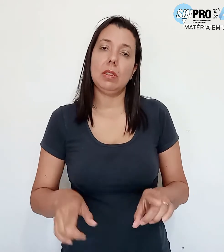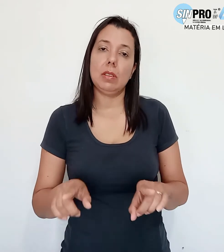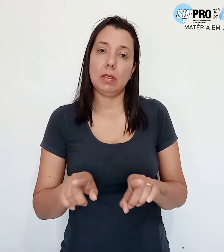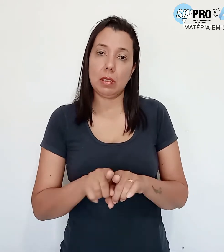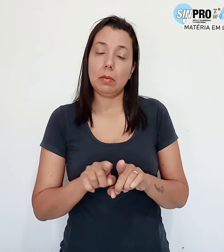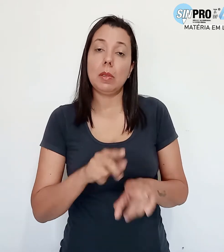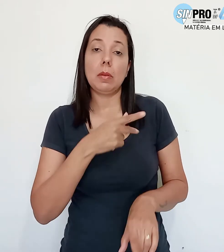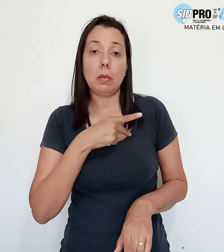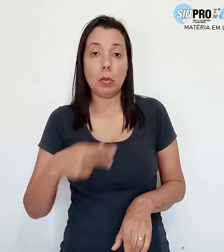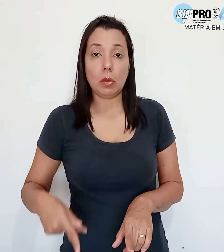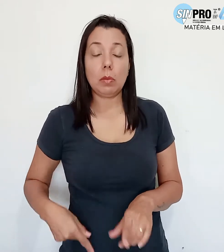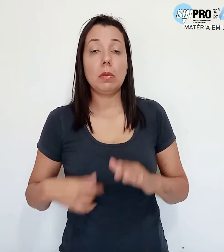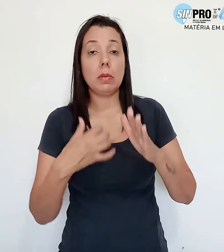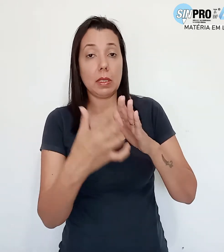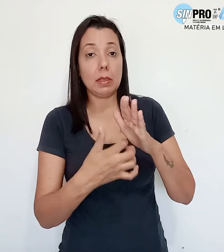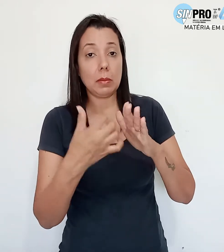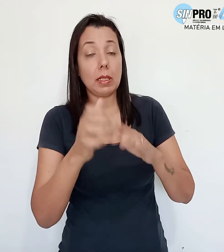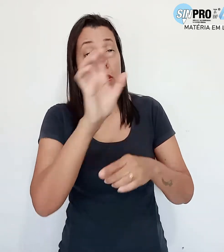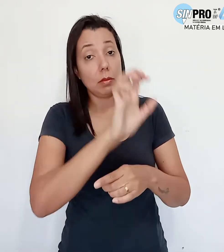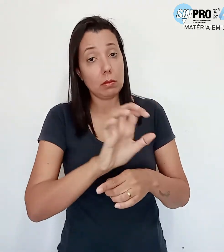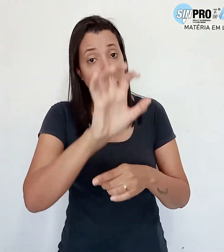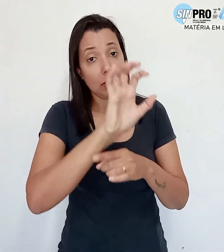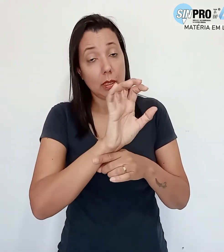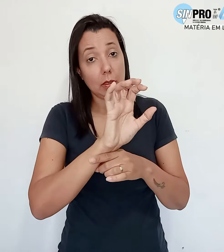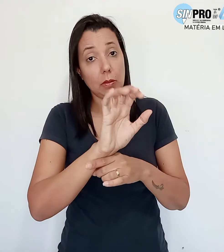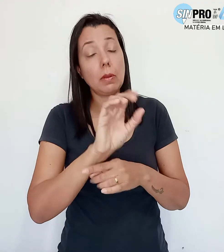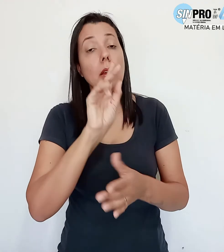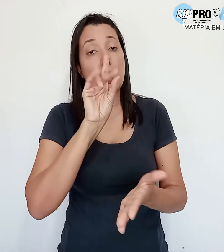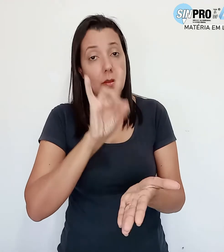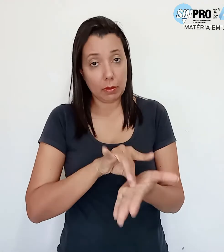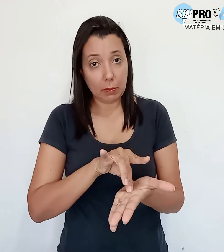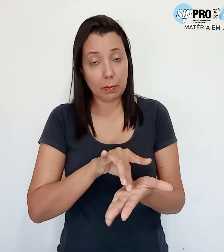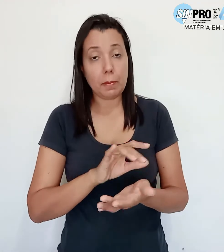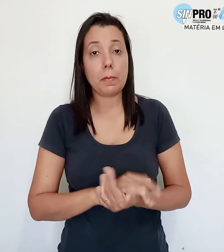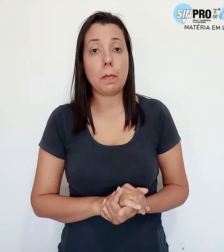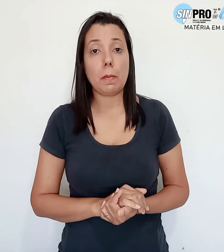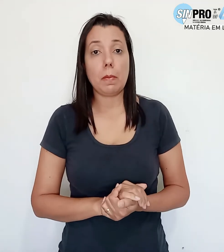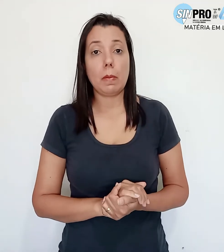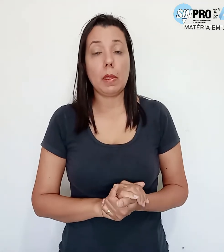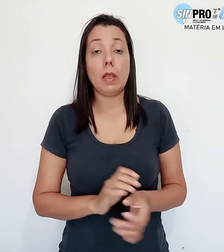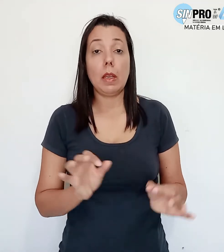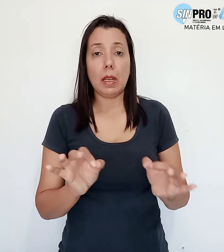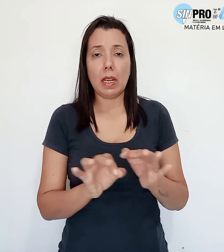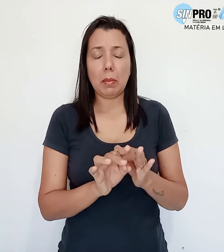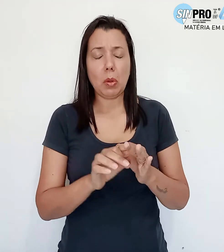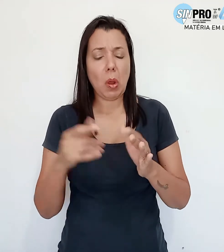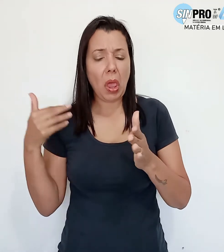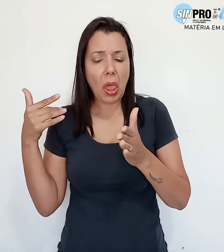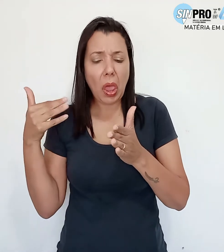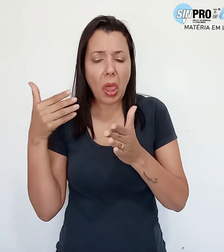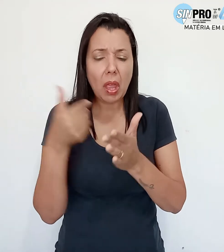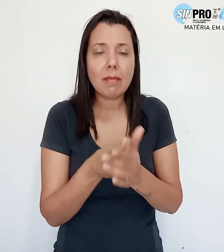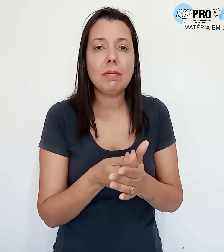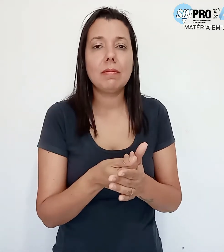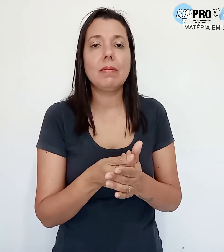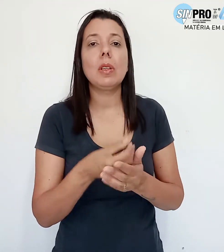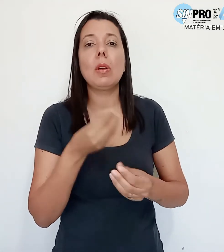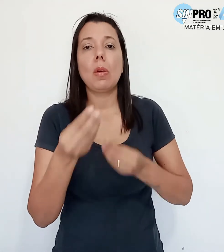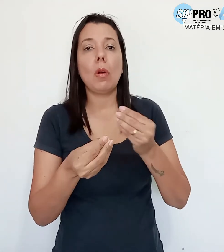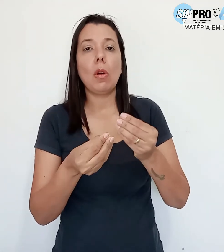servidores públicos e das empresas estatais, afirma. Um desastre atrás do outro. Numa forma